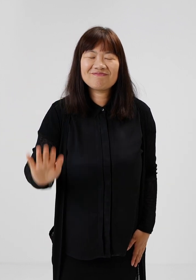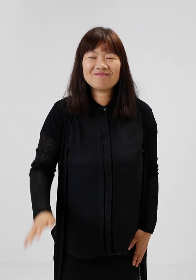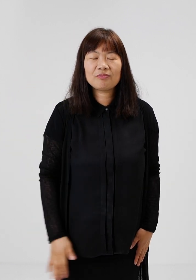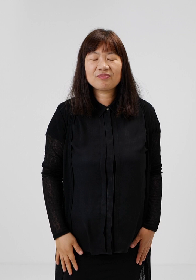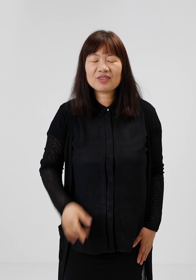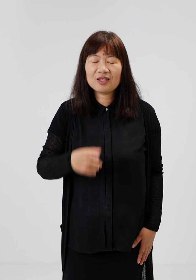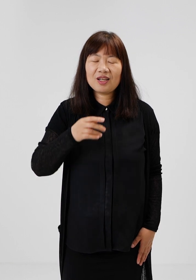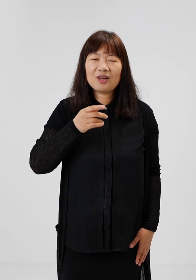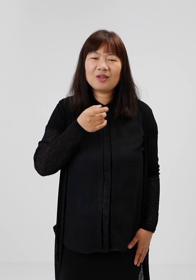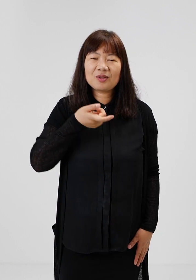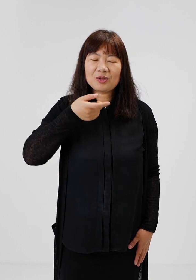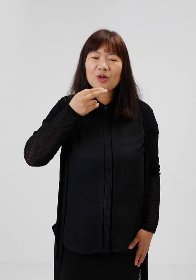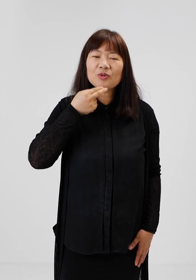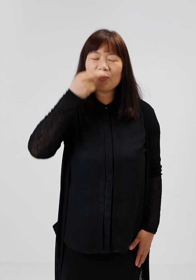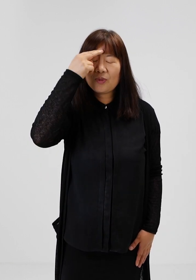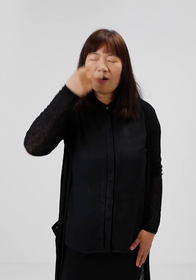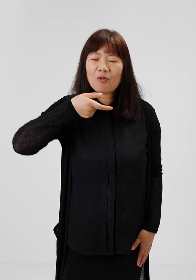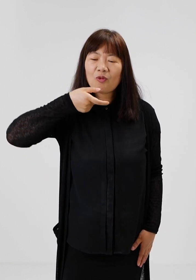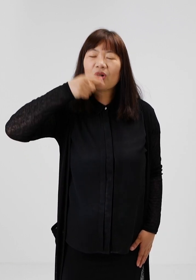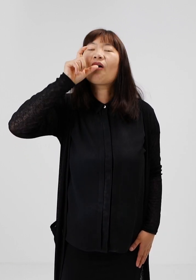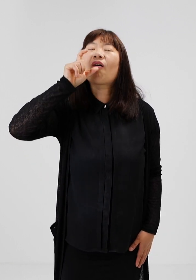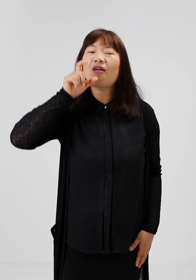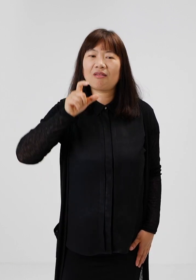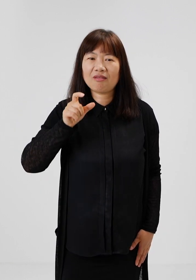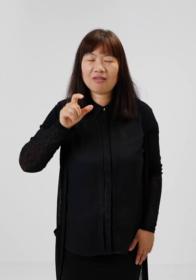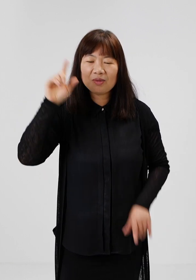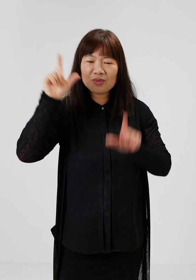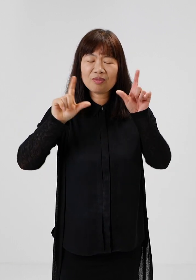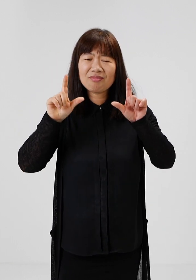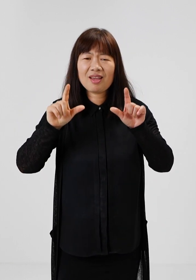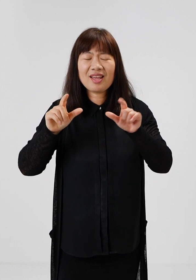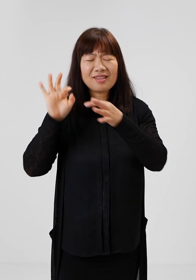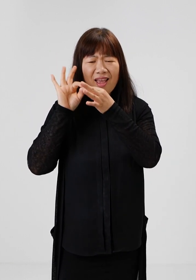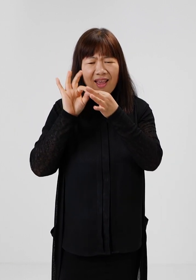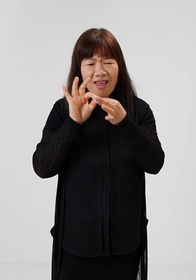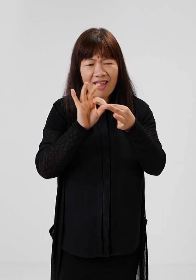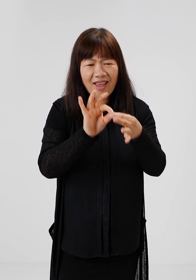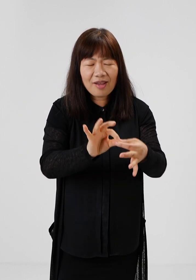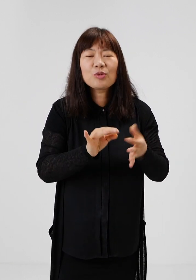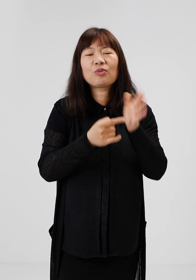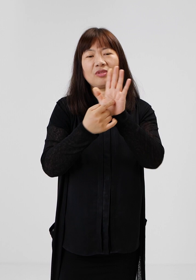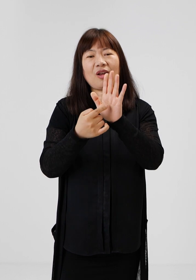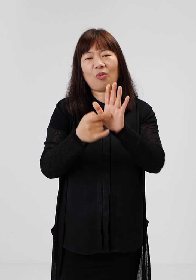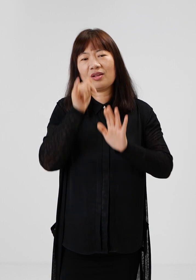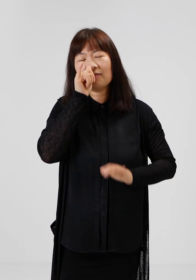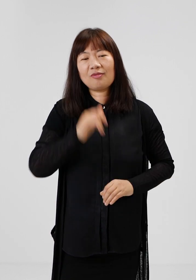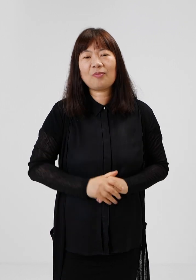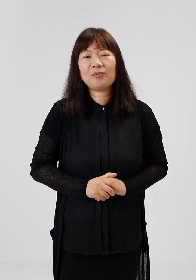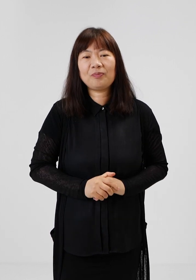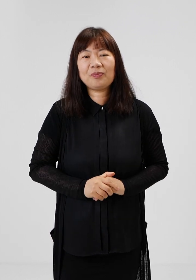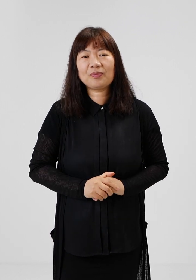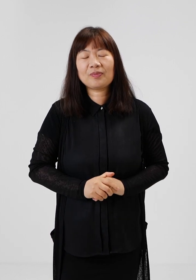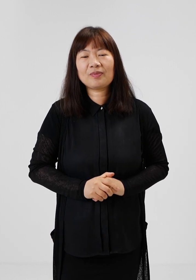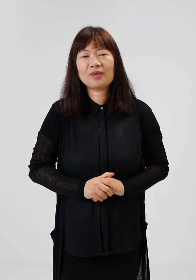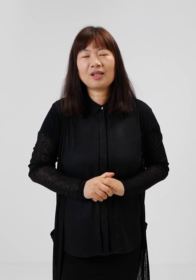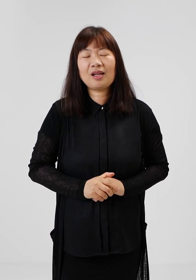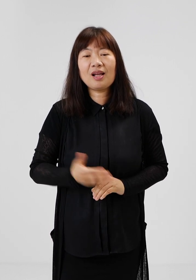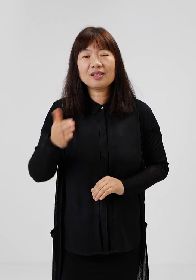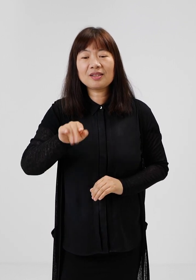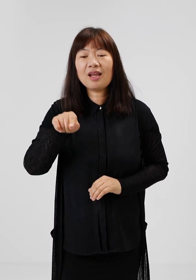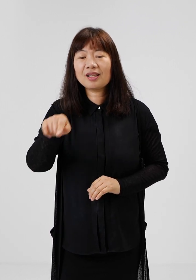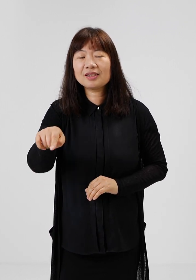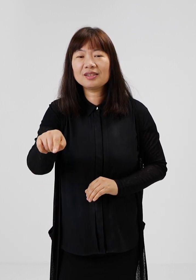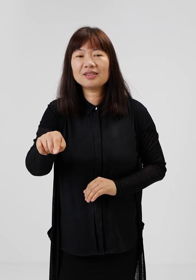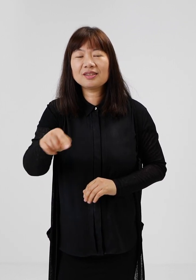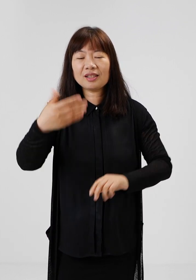이 술 마시는 장면이 한 회도 빠지지 않고 노상 나와요. 근데 그 작가가